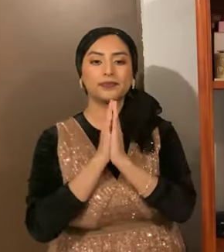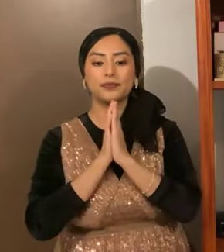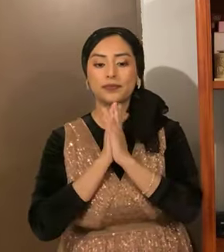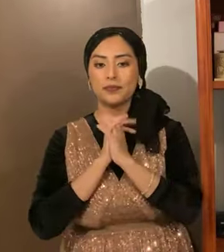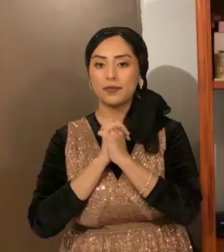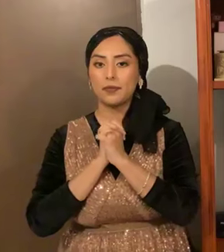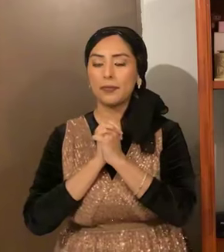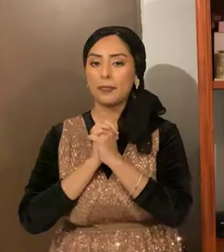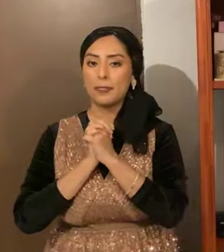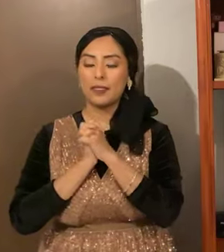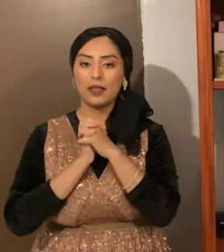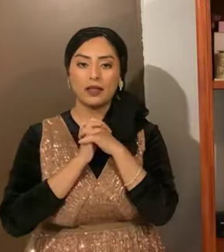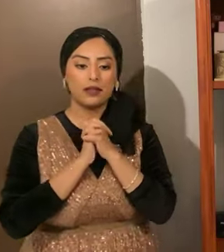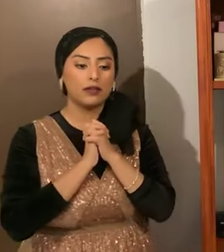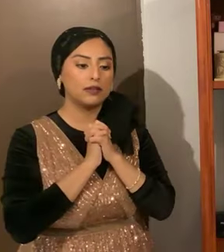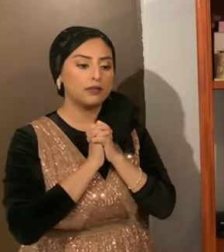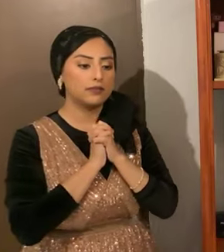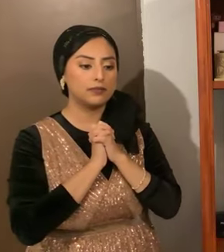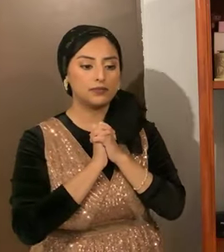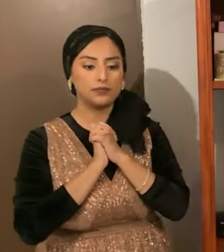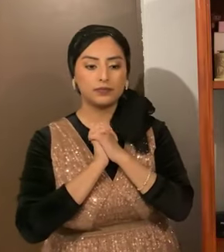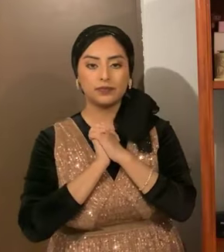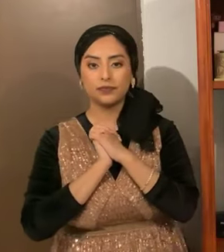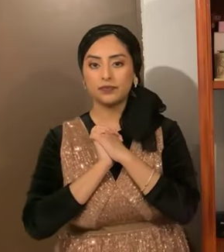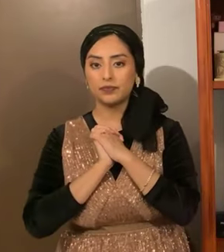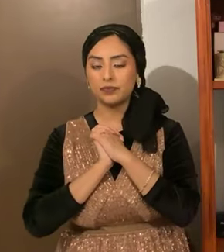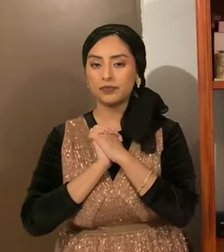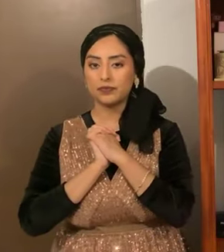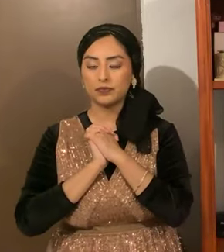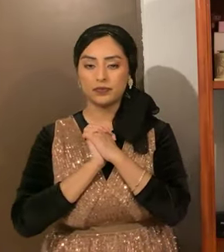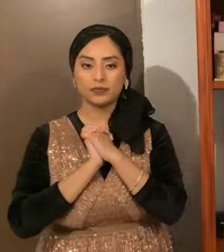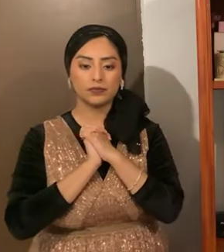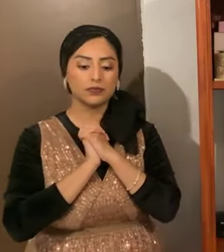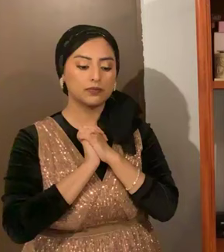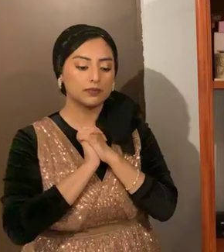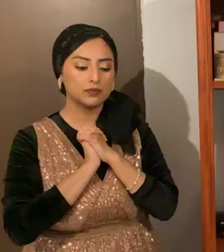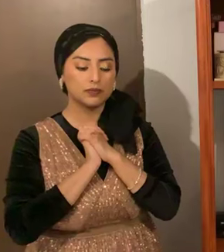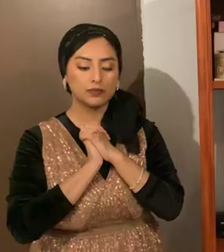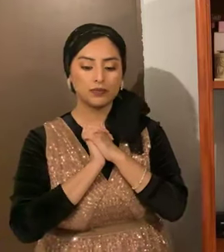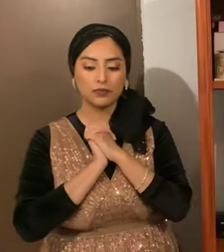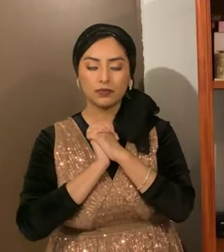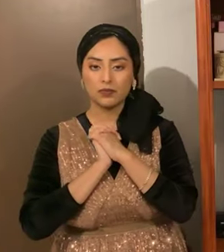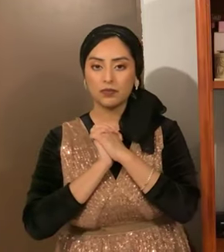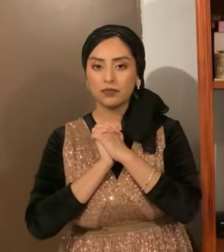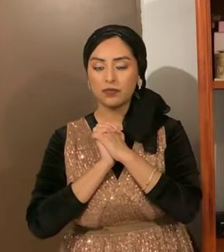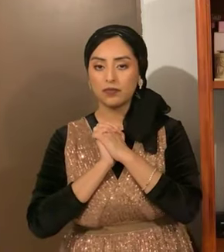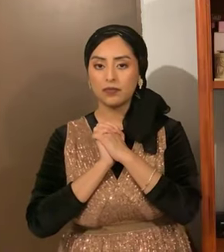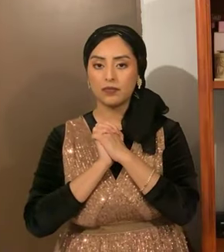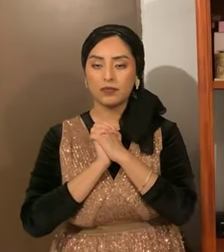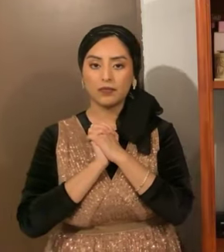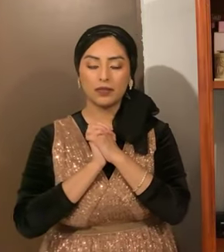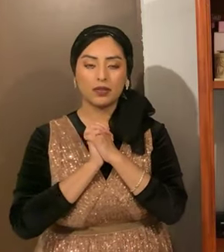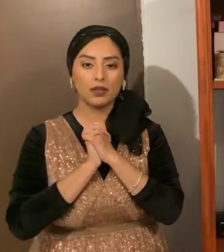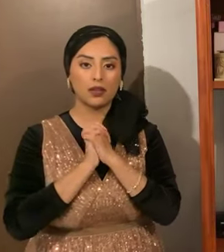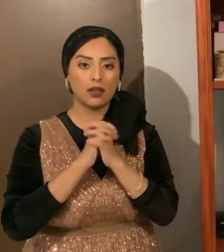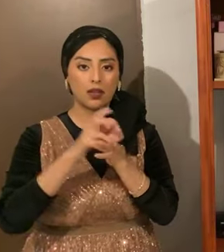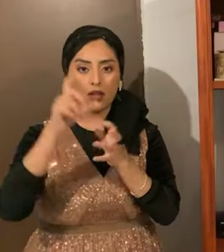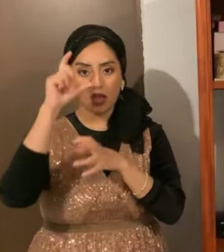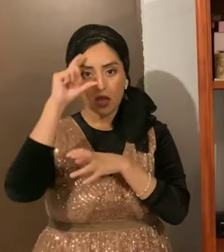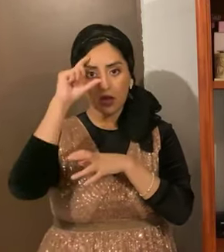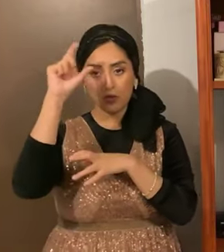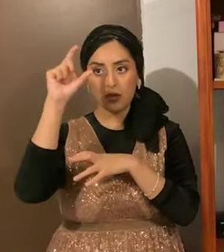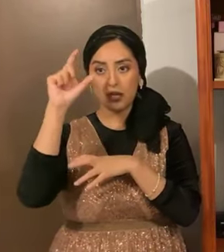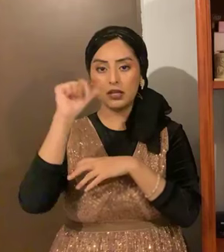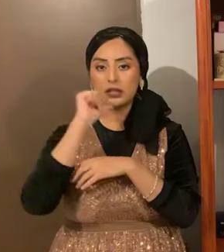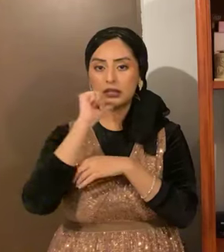entonces. Al alcanzar la fase de la totalidad, la luna no desaparece